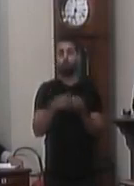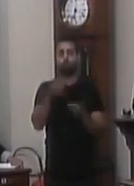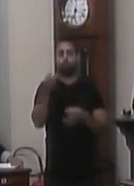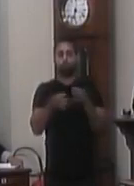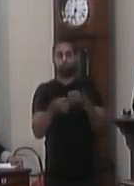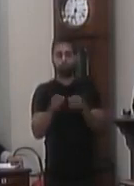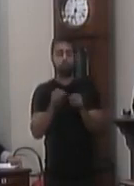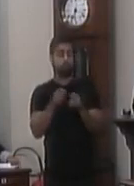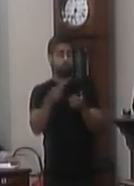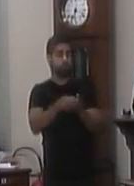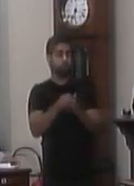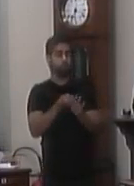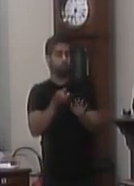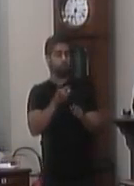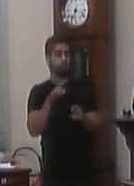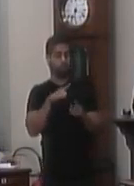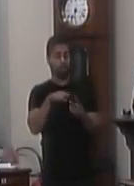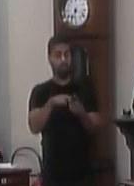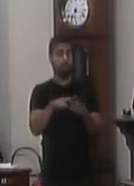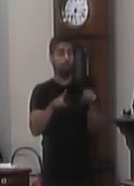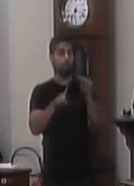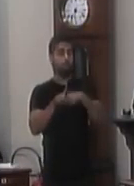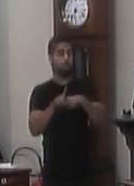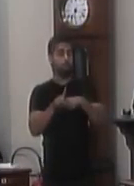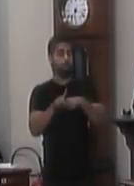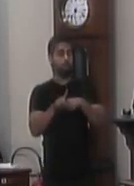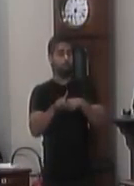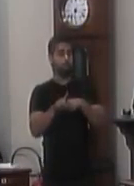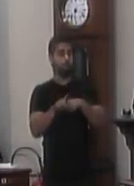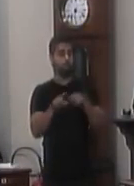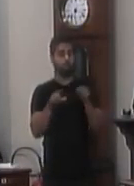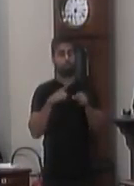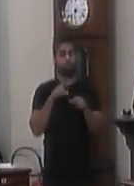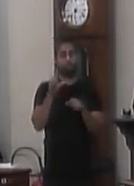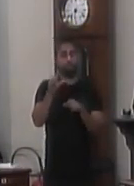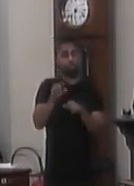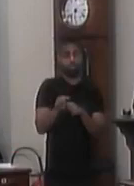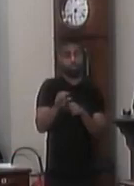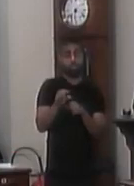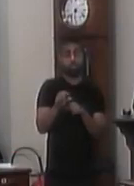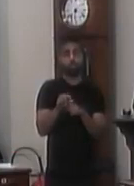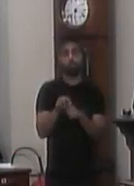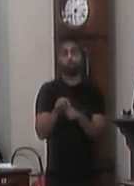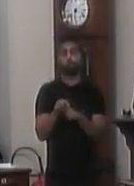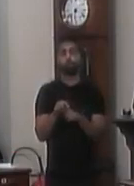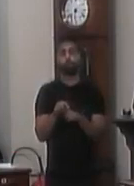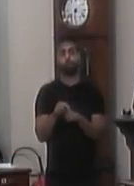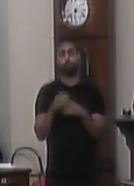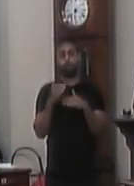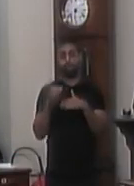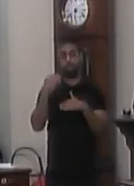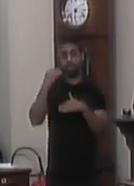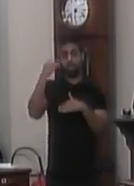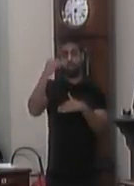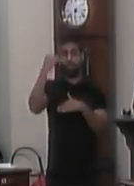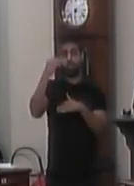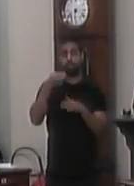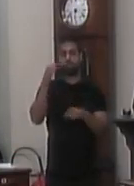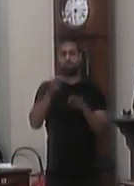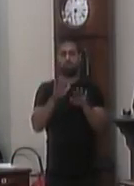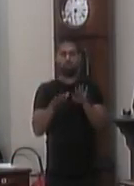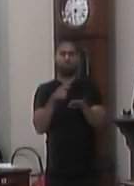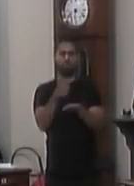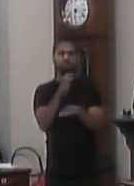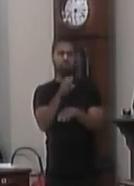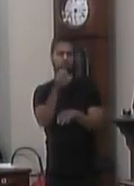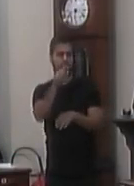pagamento. Sim, ali. Sim, pode acontecer. E tem um mensal todo mês para poder minimizar o impacto do acúmulo dessas ações. Em torno de 25 mil